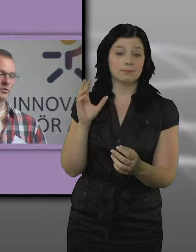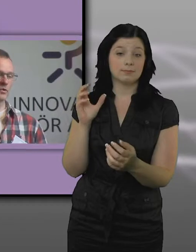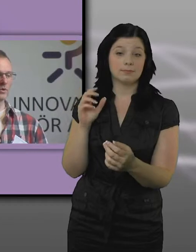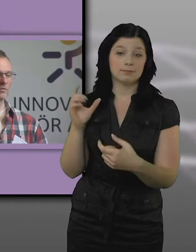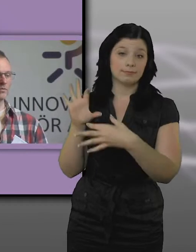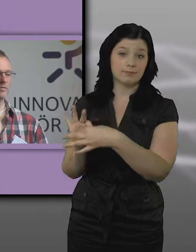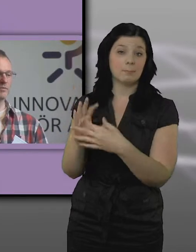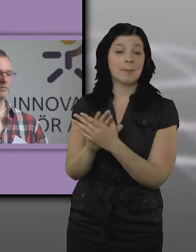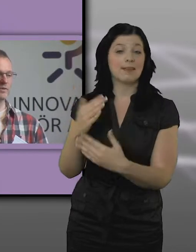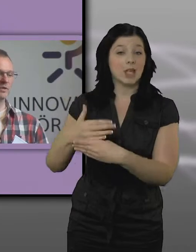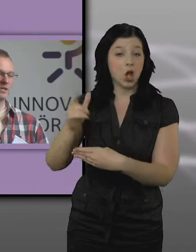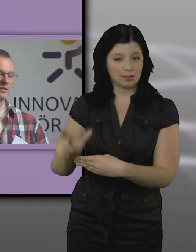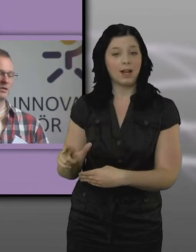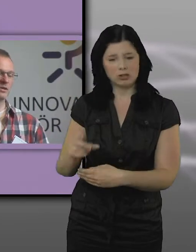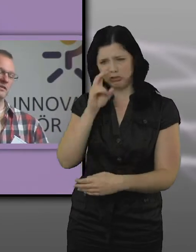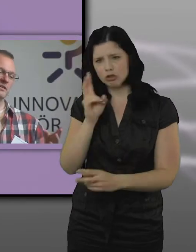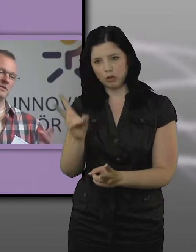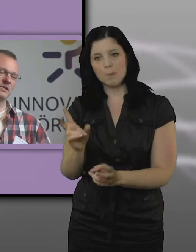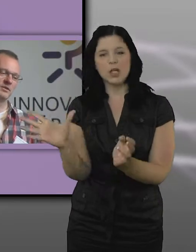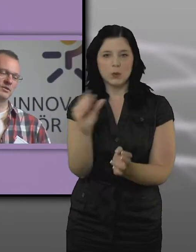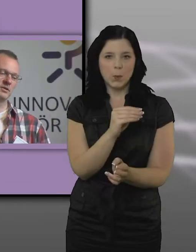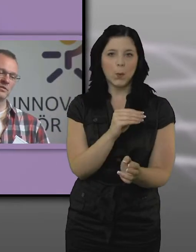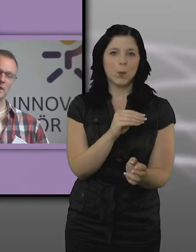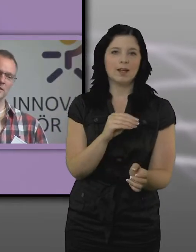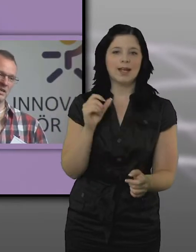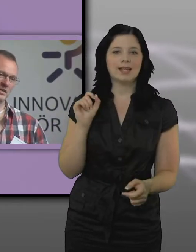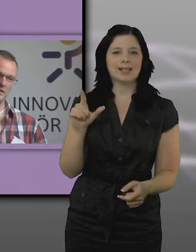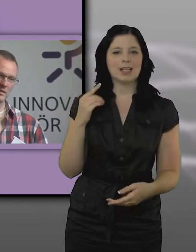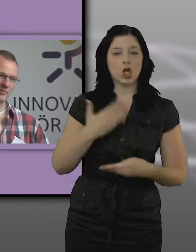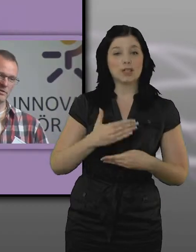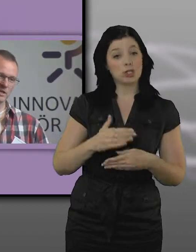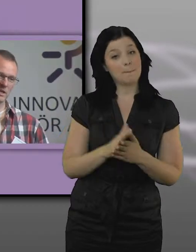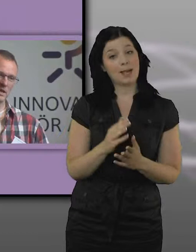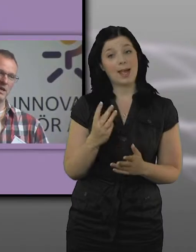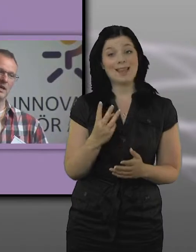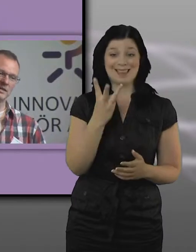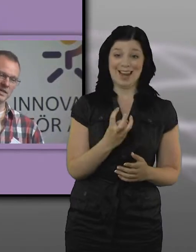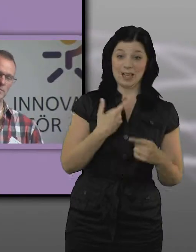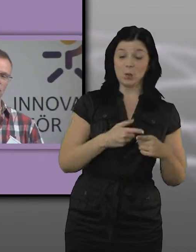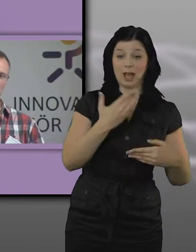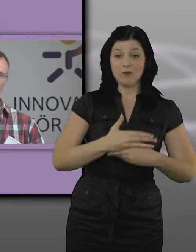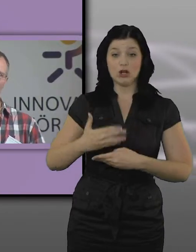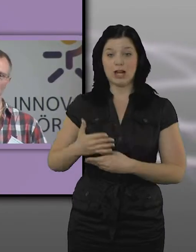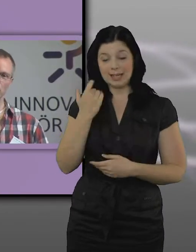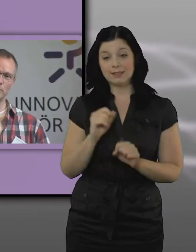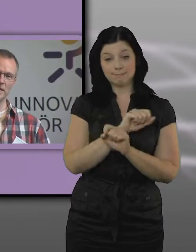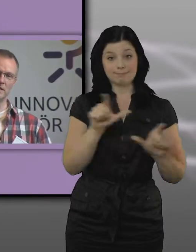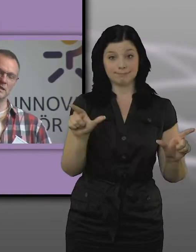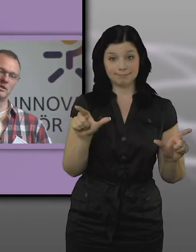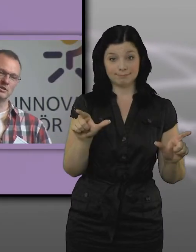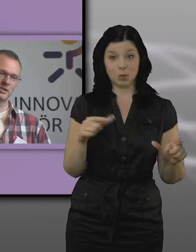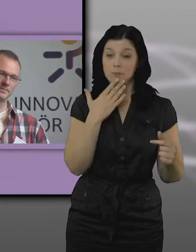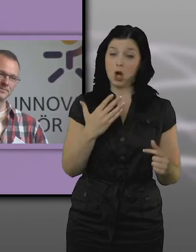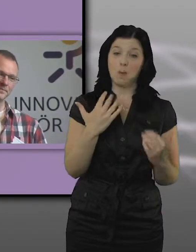så kommer vi kanske ha en digital teater med en 30 föreställningar att släppa och göra publik